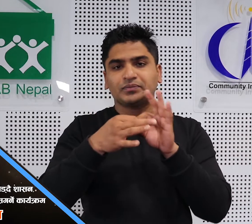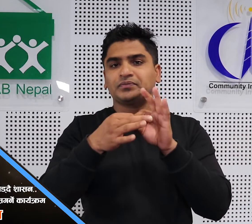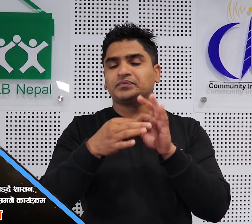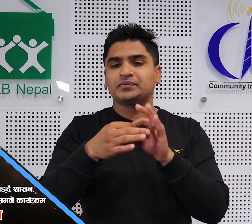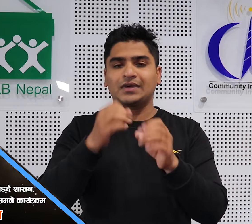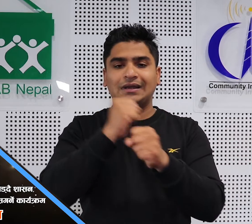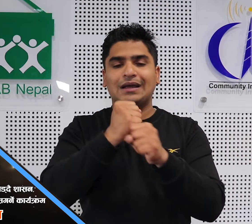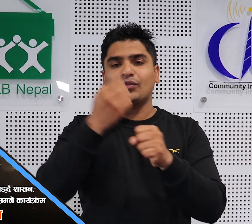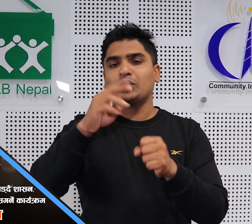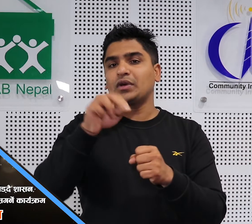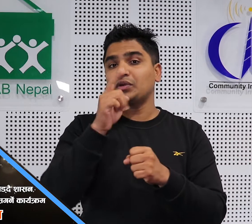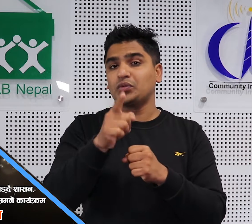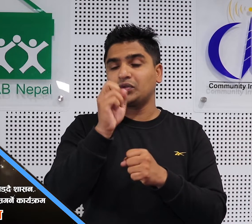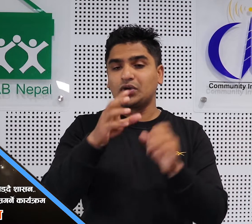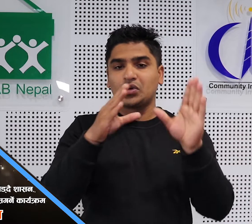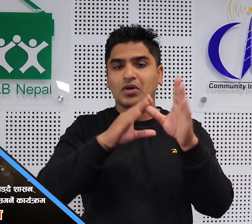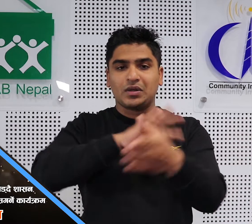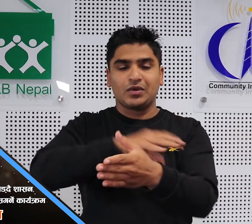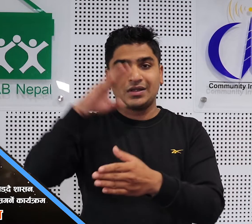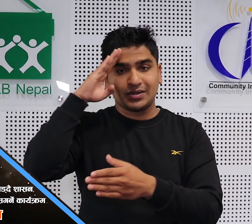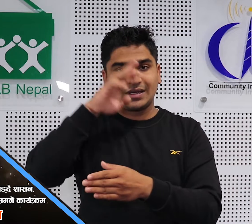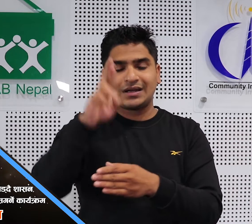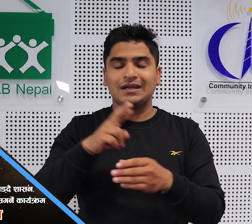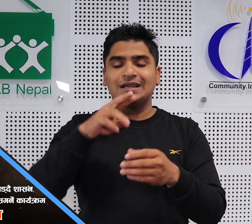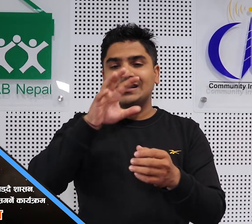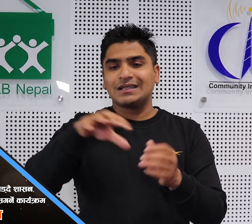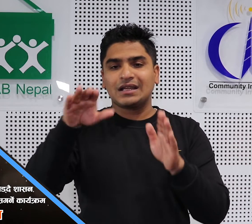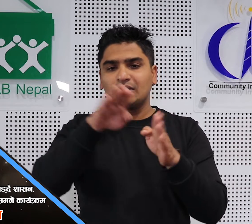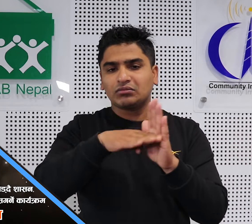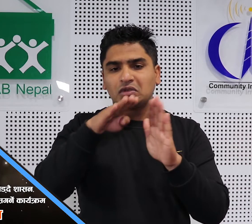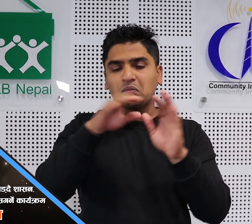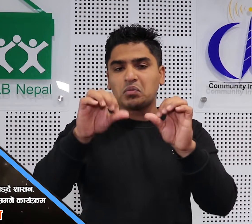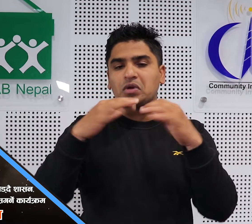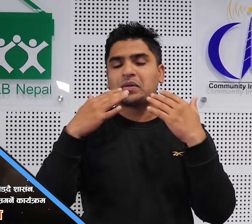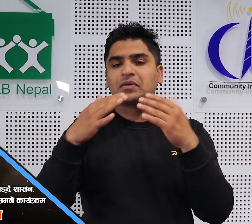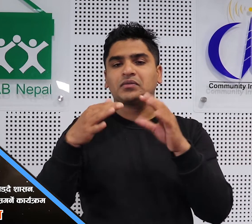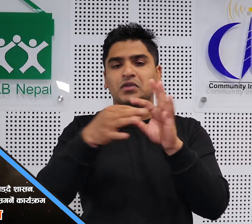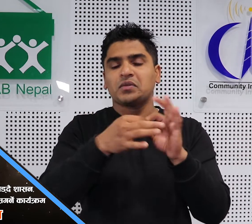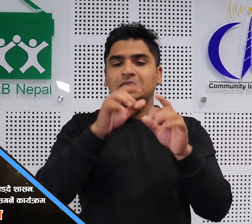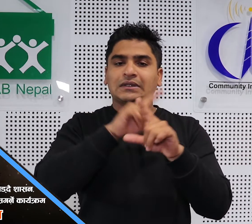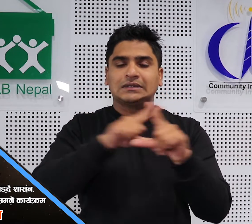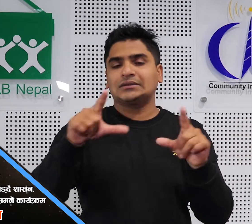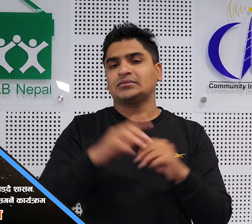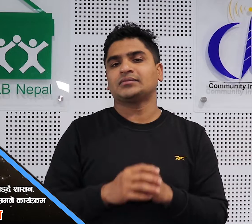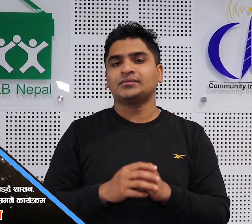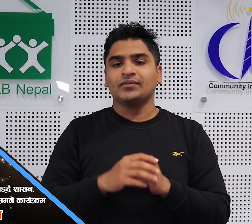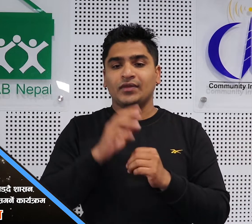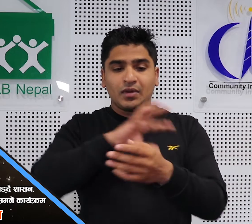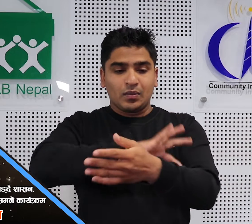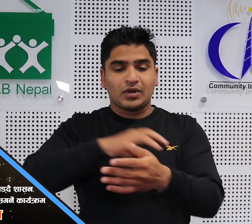काम हुनुपर्ने हो, तर गण्डकी प्रदेश सरकार र स्थानीय तह बीच प्रभावकारी समन्वय हुन सकेको छैन। प्रदेश सरकार र स्थानीय तह